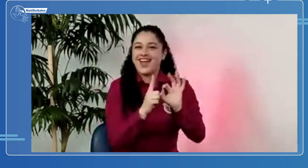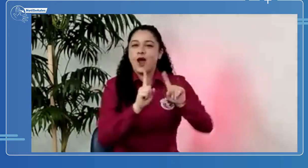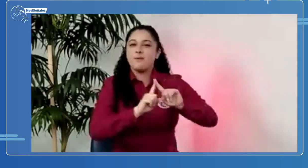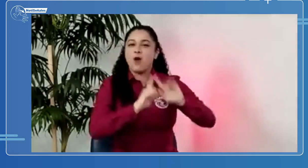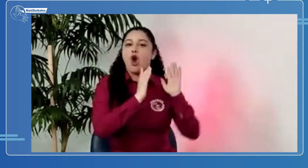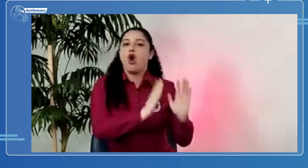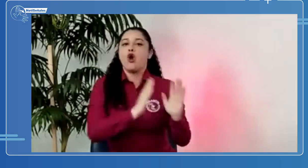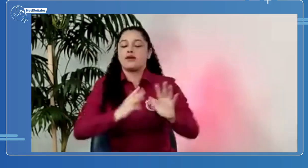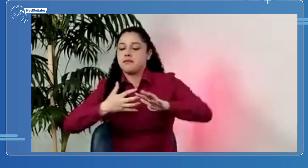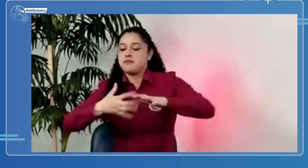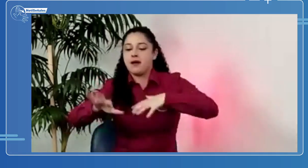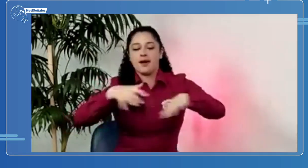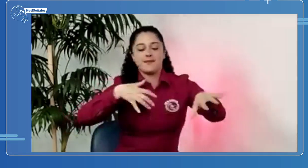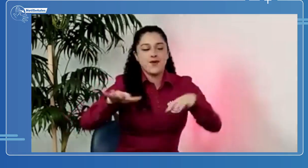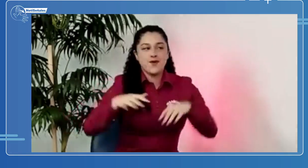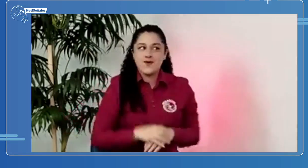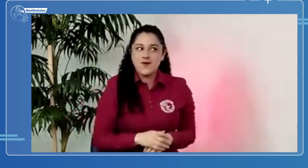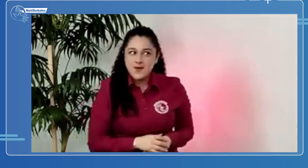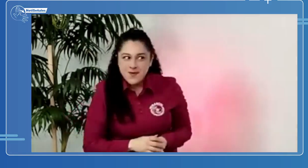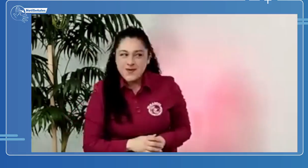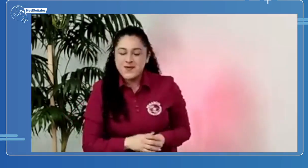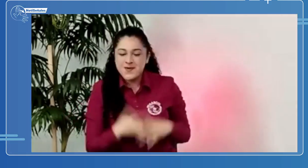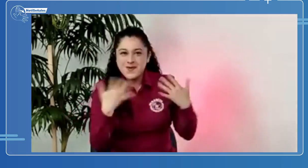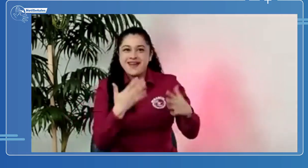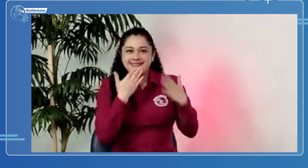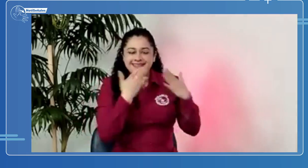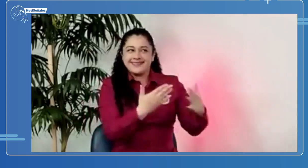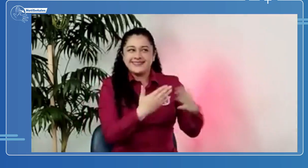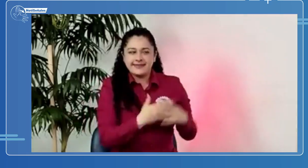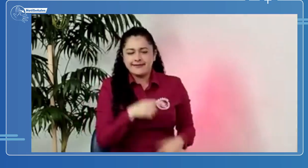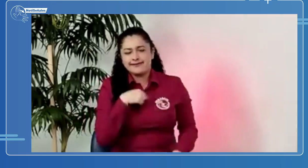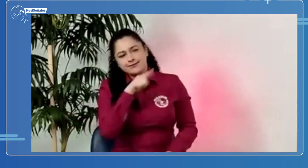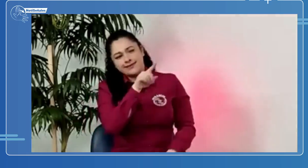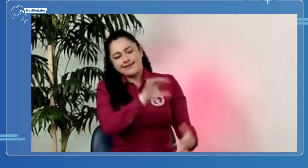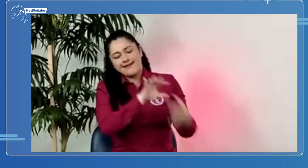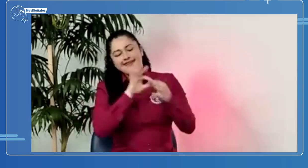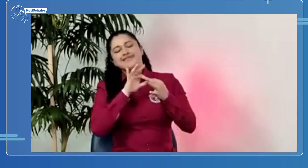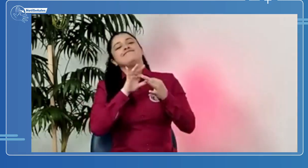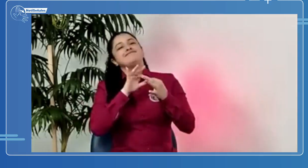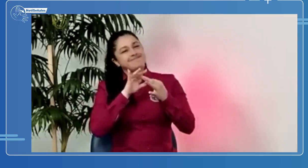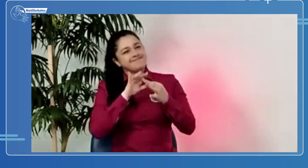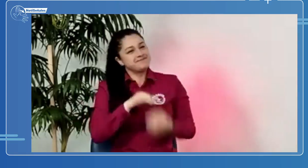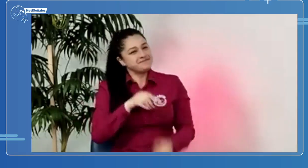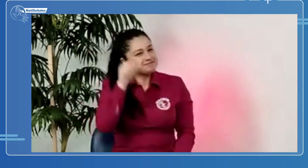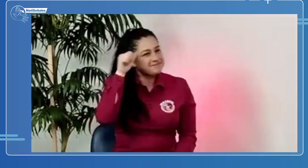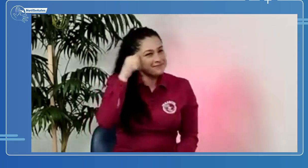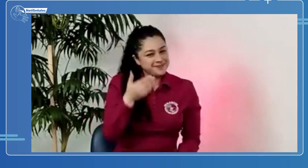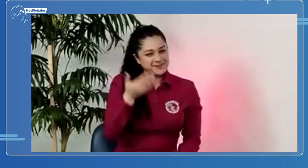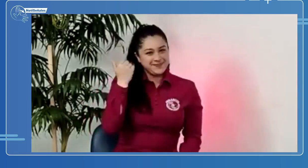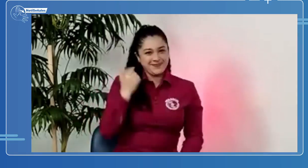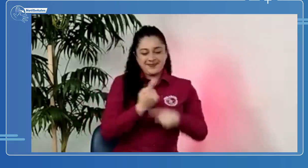ir a determinada entidad, entonces direccionan a la entidad requerida. Entonces, gracias por esta